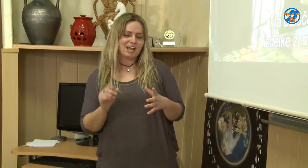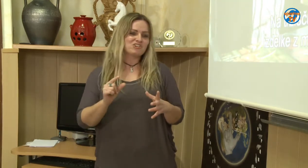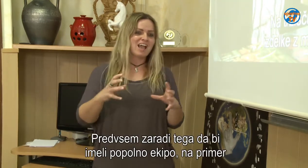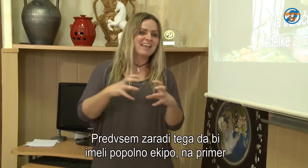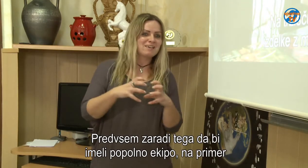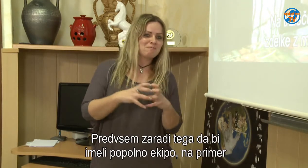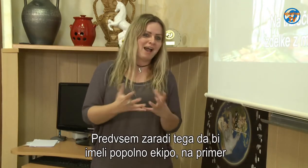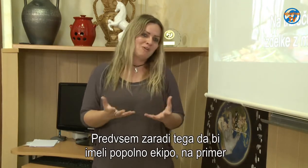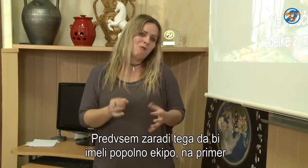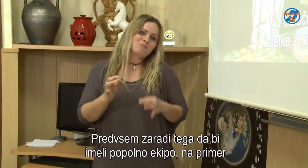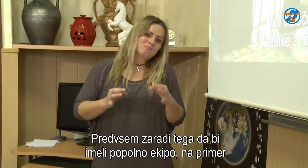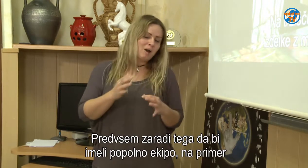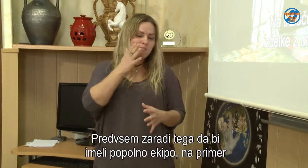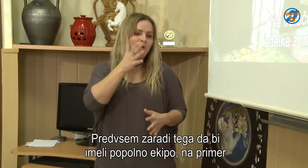Kakšna ekipa, no, ma bo.